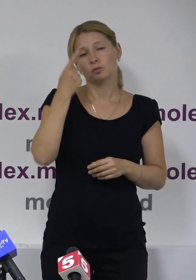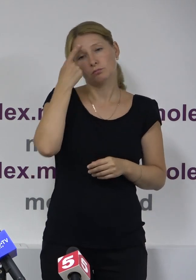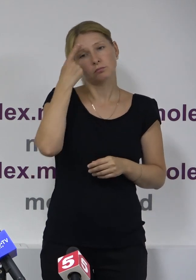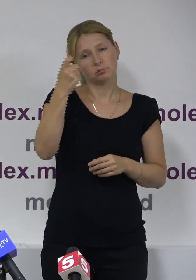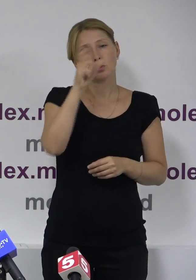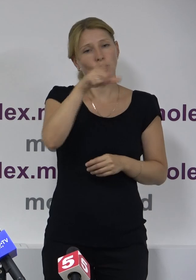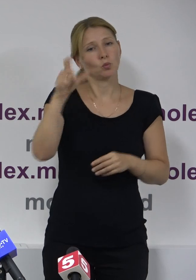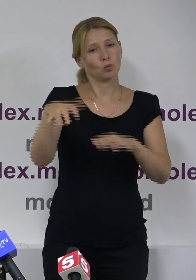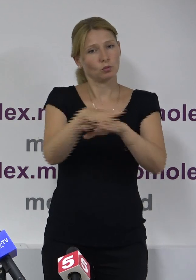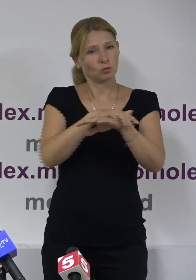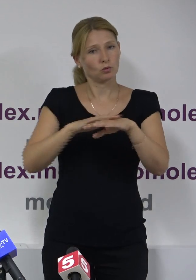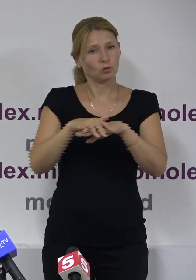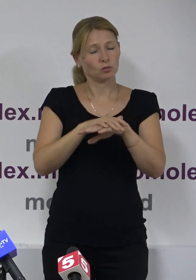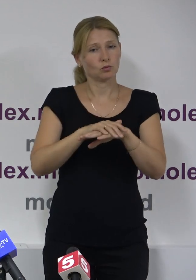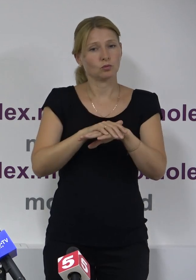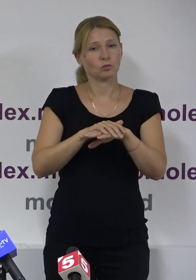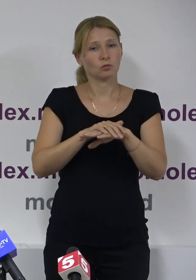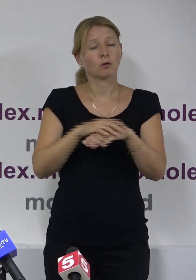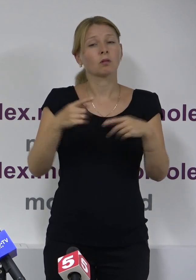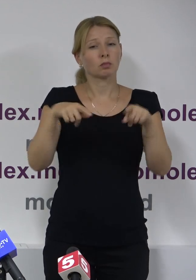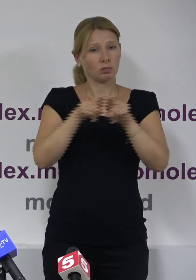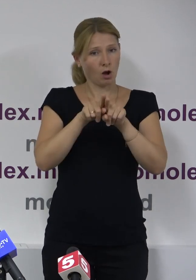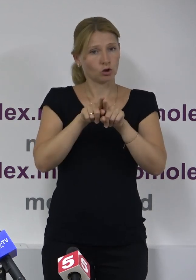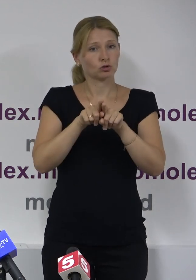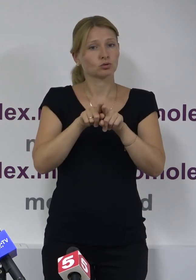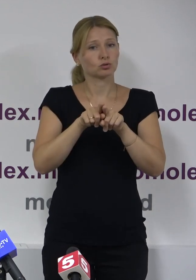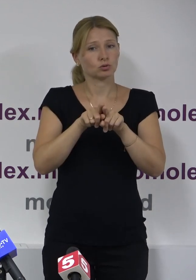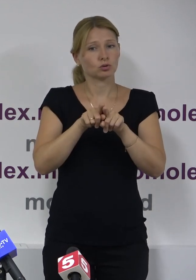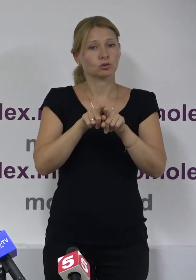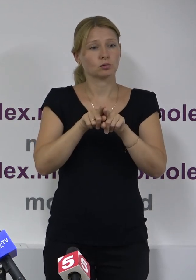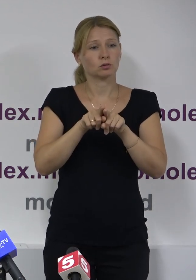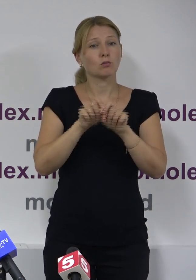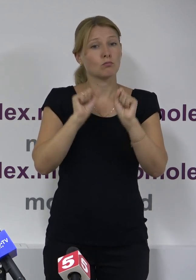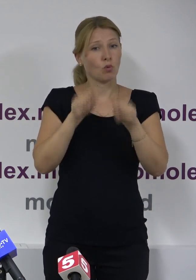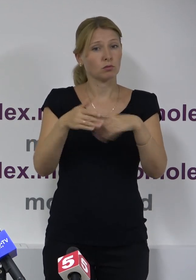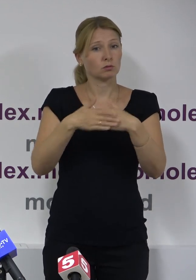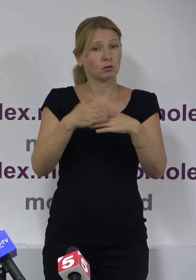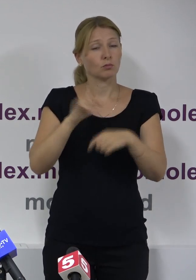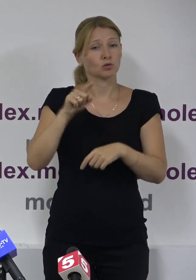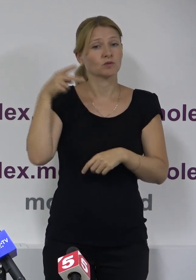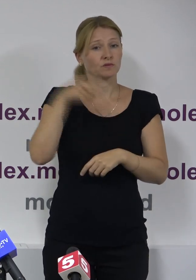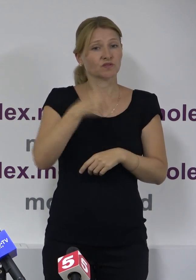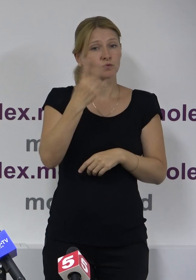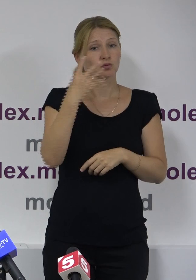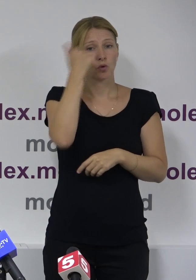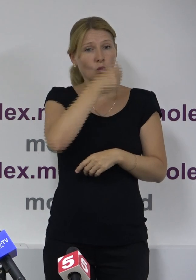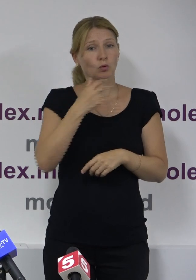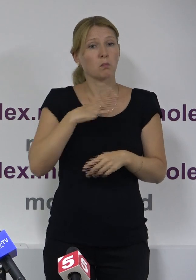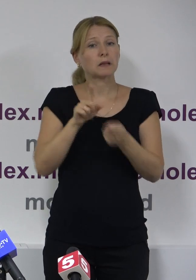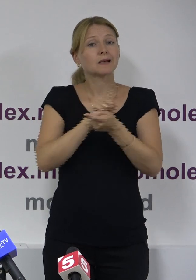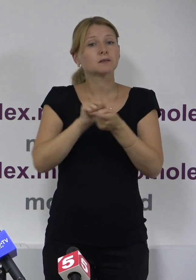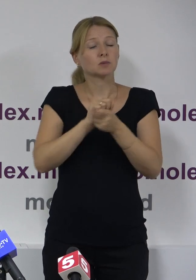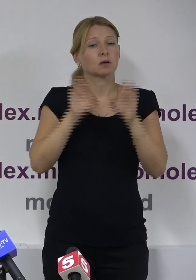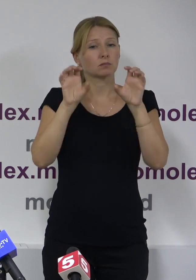în special, pentru că ei sunt vizați. În anul 2024, de asemenea, au fost modificate și mai multe prevederi ale